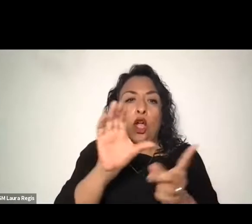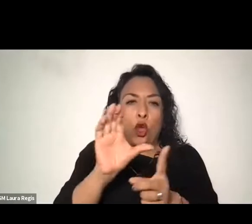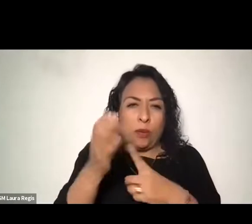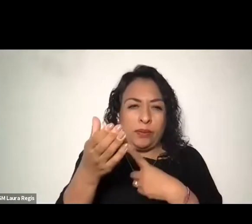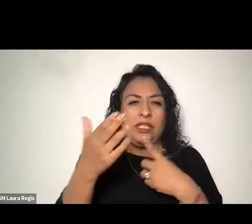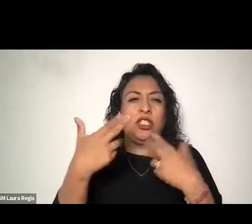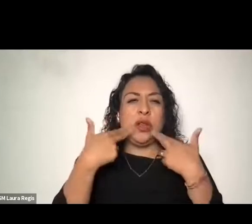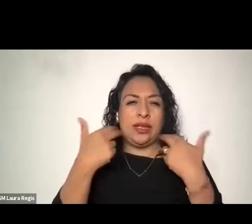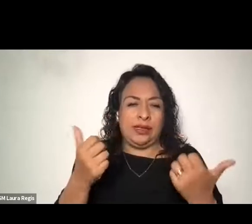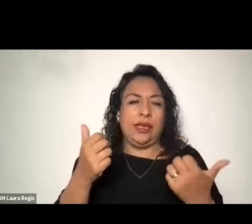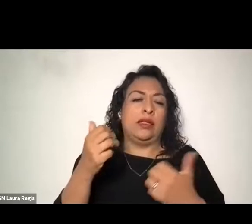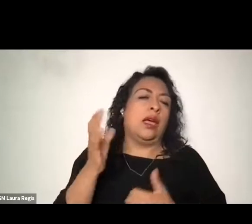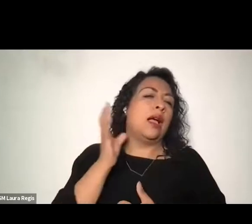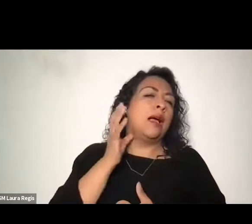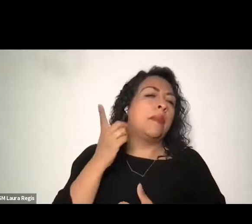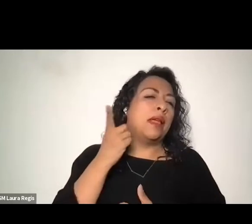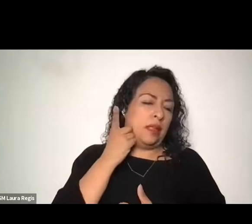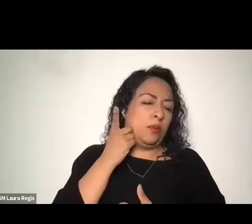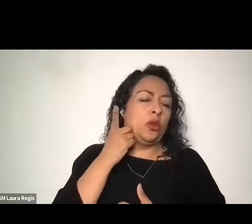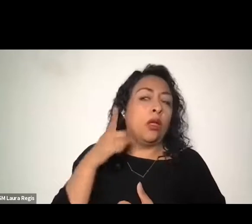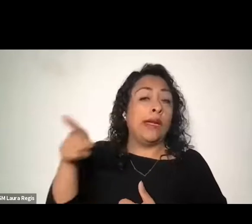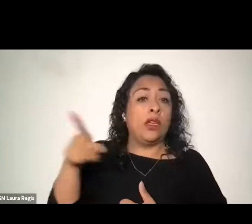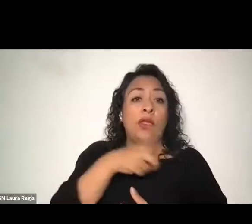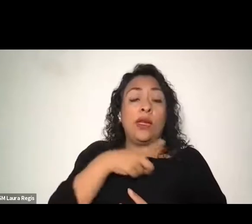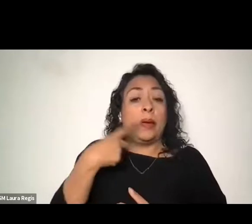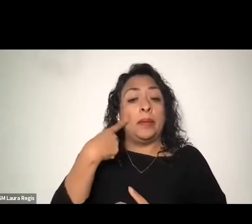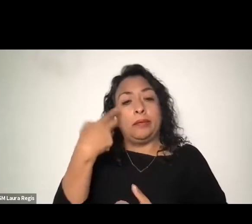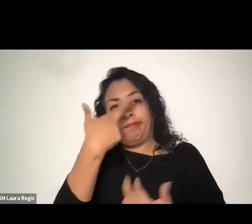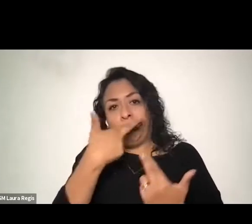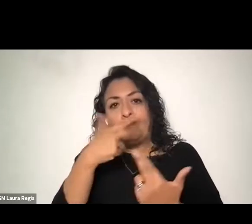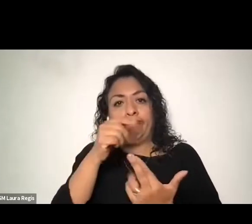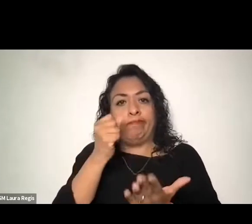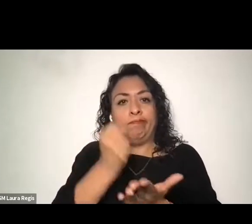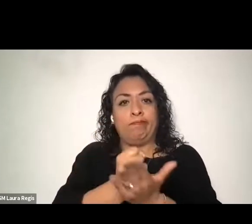Cámara de Diputados, que es quien tiene que dictaminar esto para que